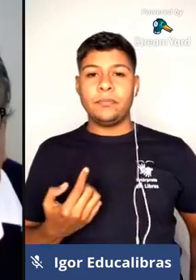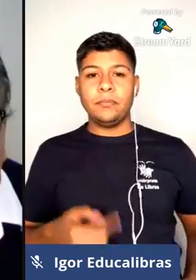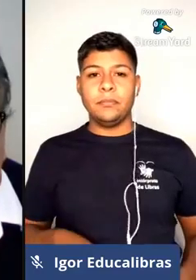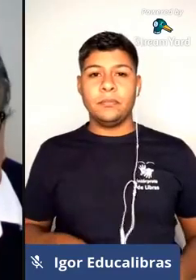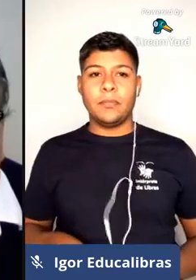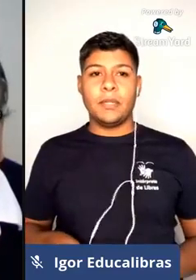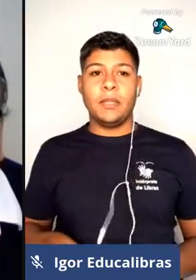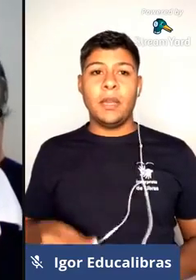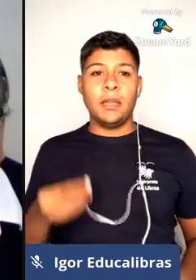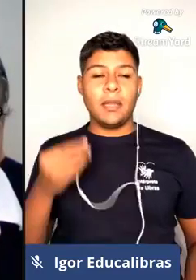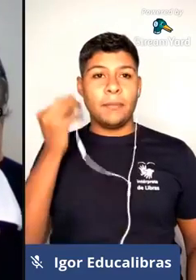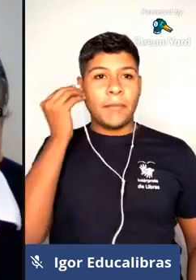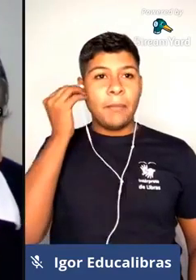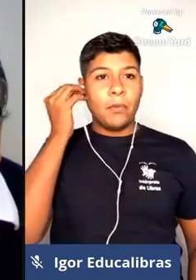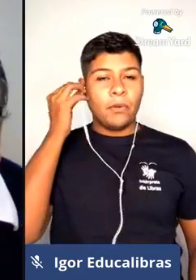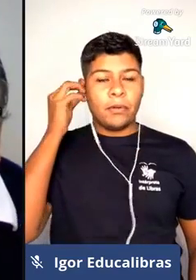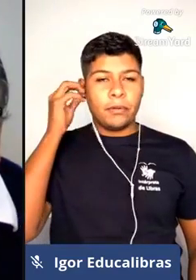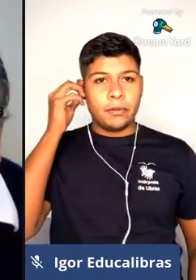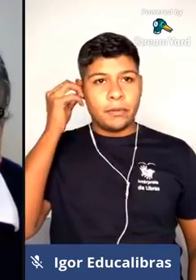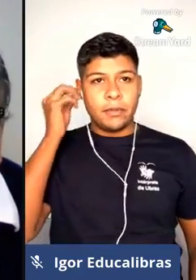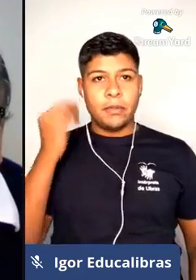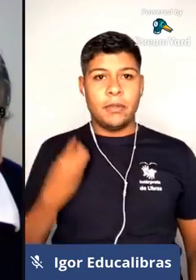Cid, o homem,